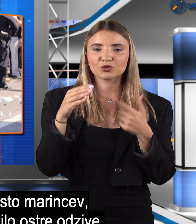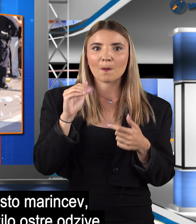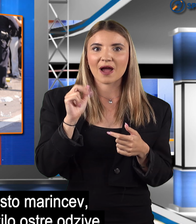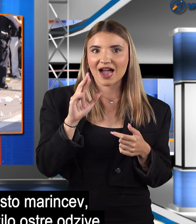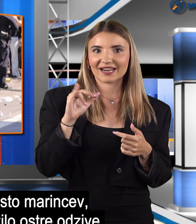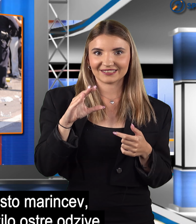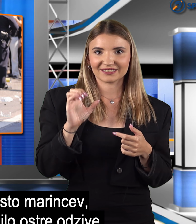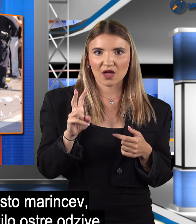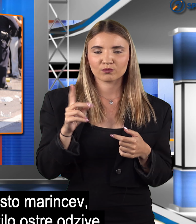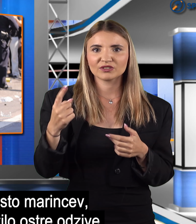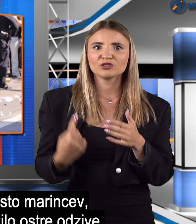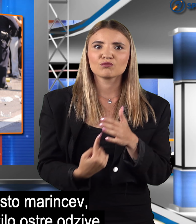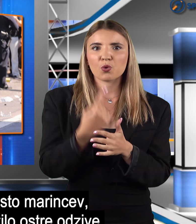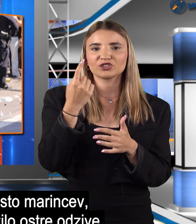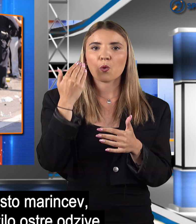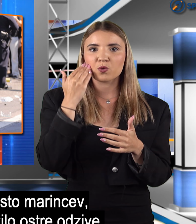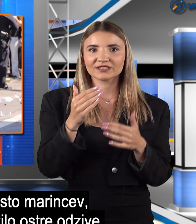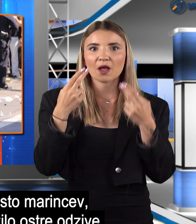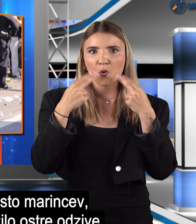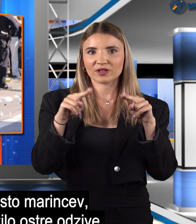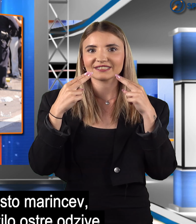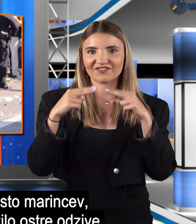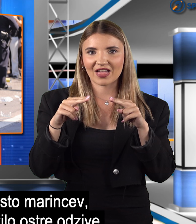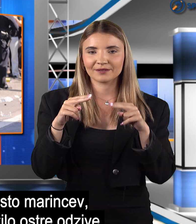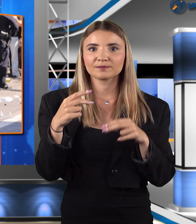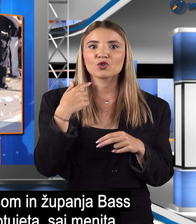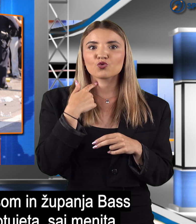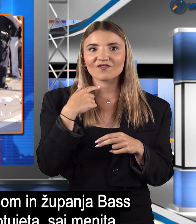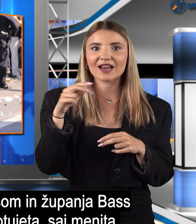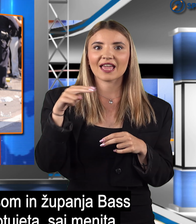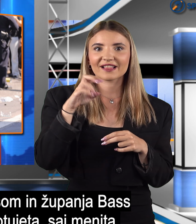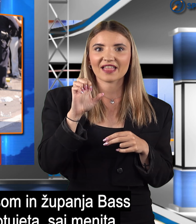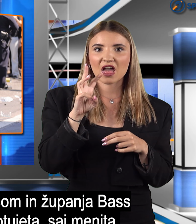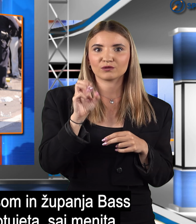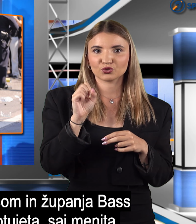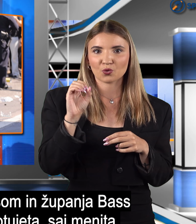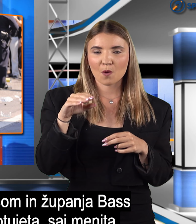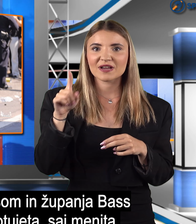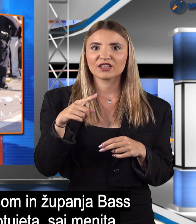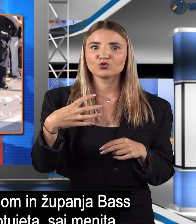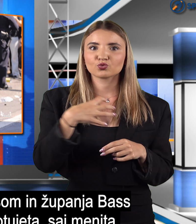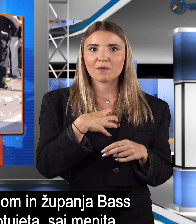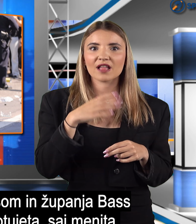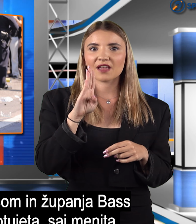marincev, kar je sprožilo ostre odzive. Guverner Newsom in županja Bass